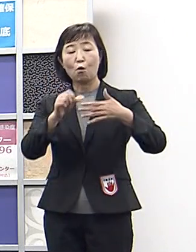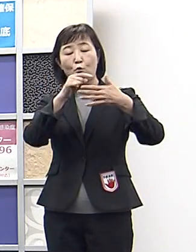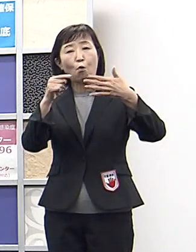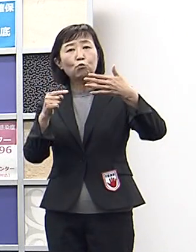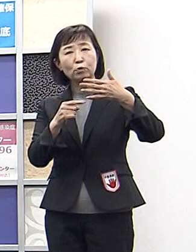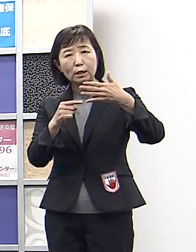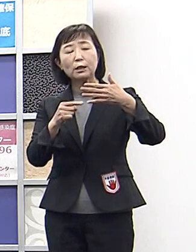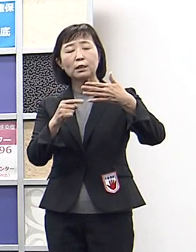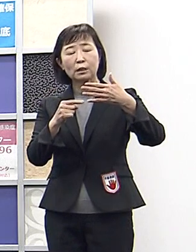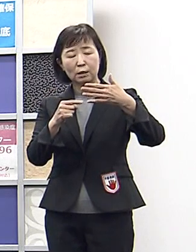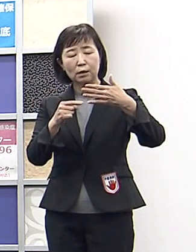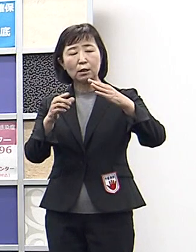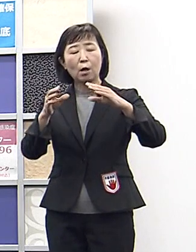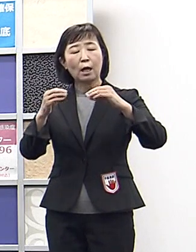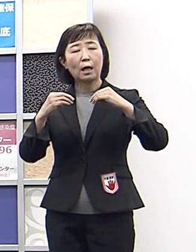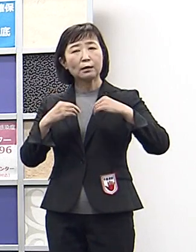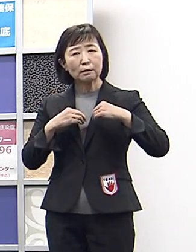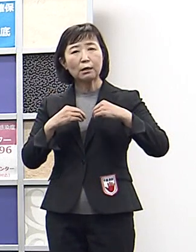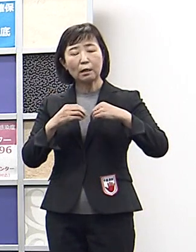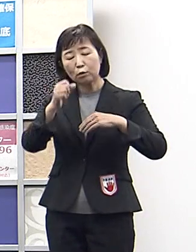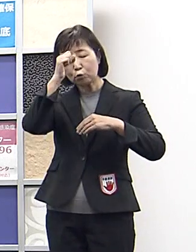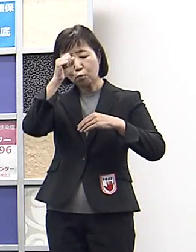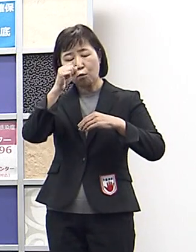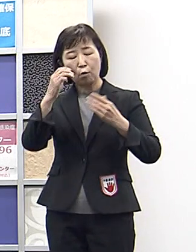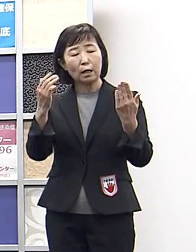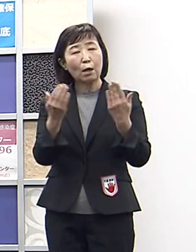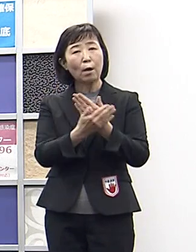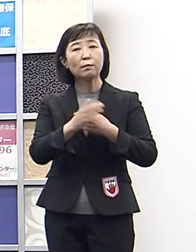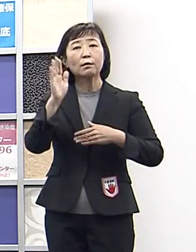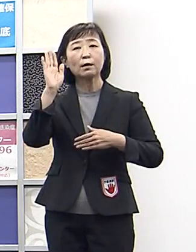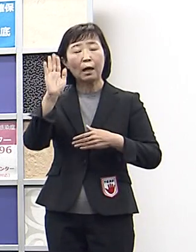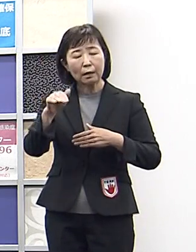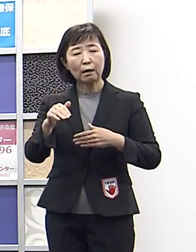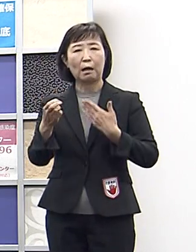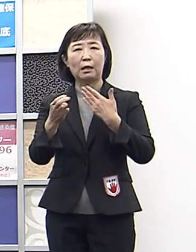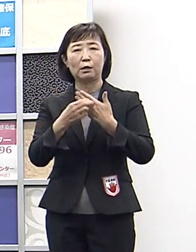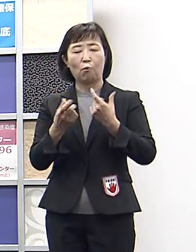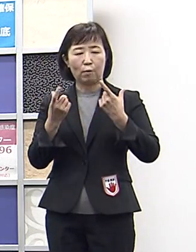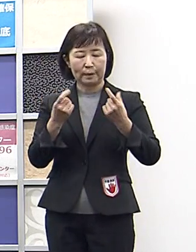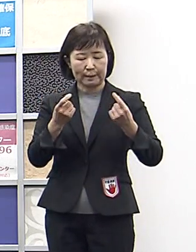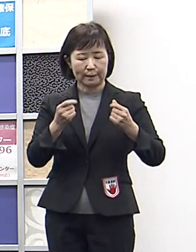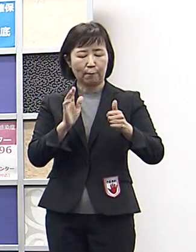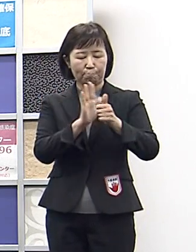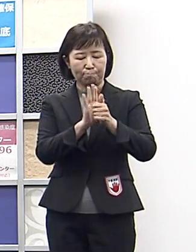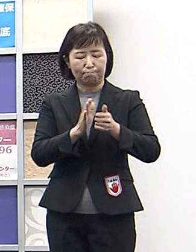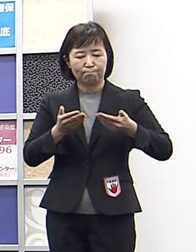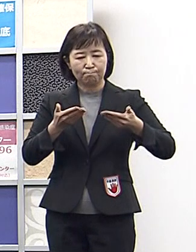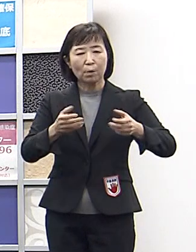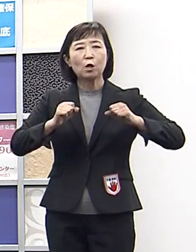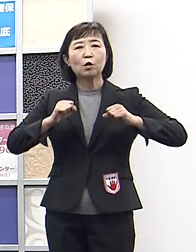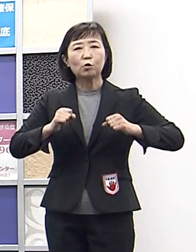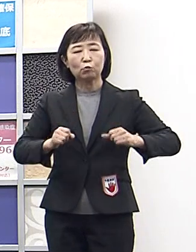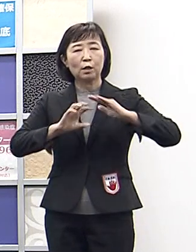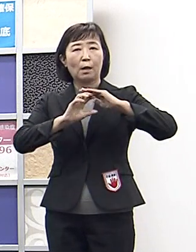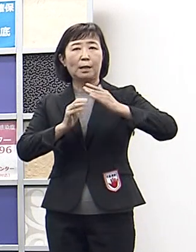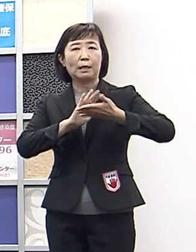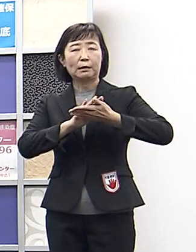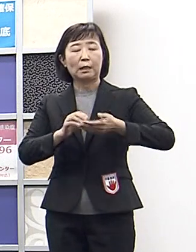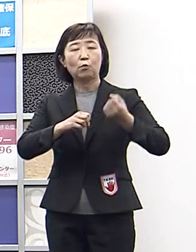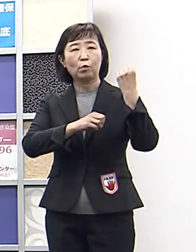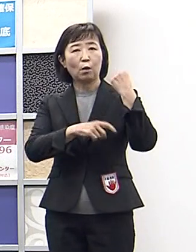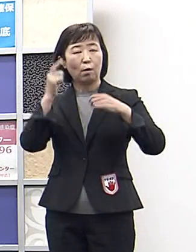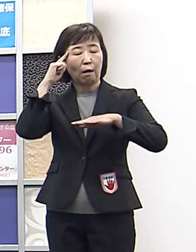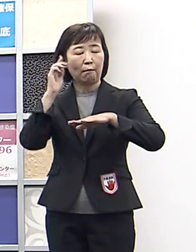感染症への移行後におきましても必要とする人に必要な医療を届けるとこの山梨県の基本方針に